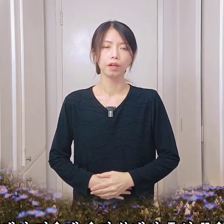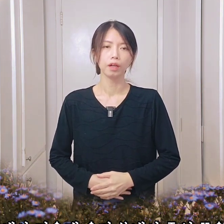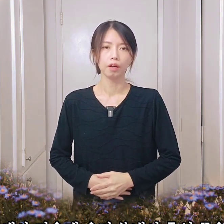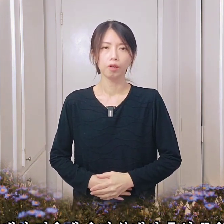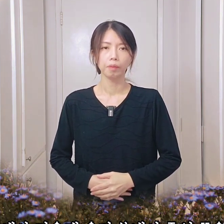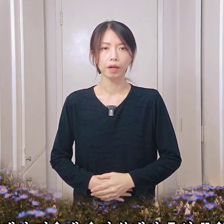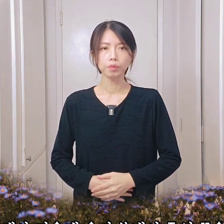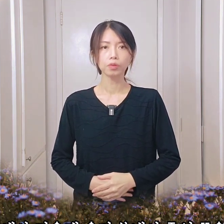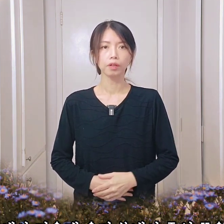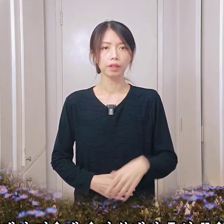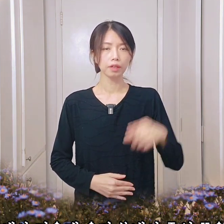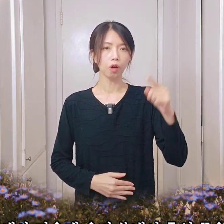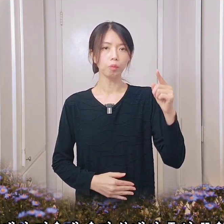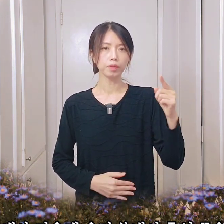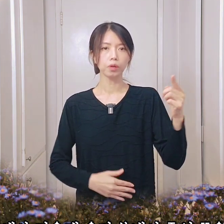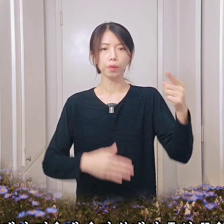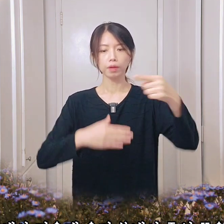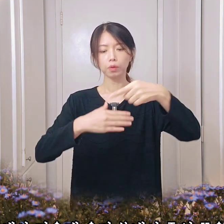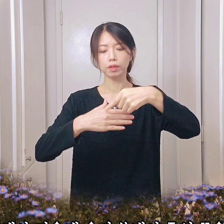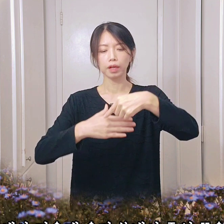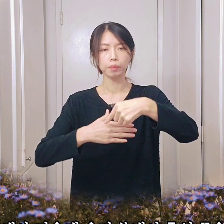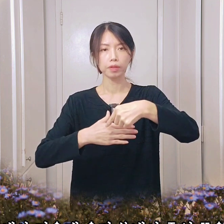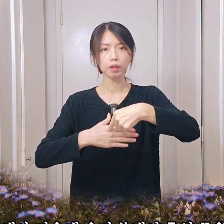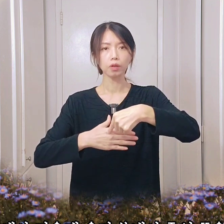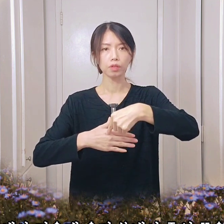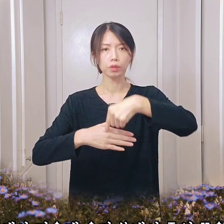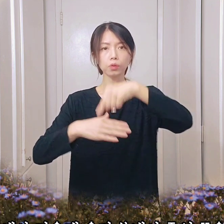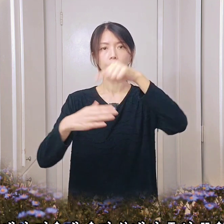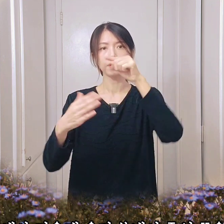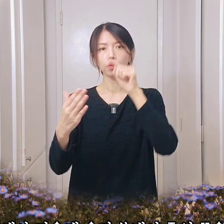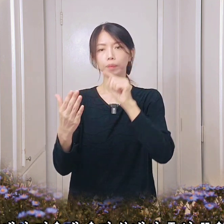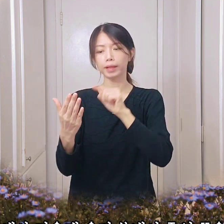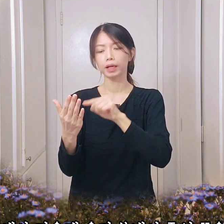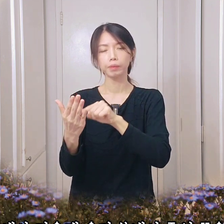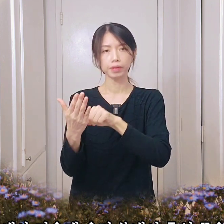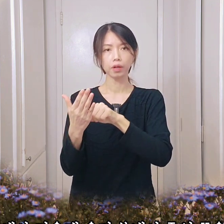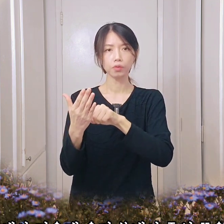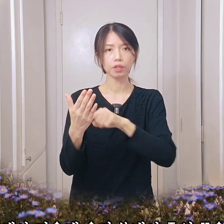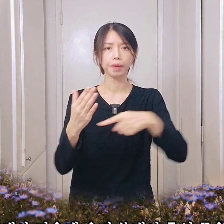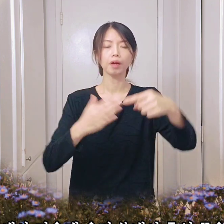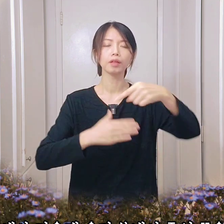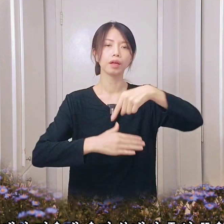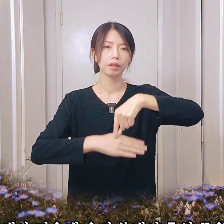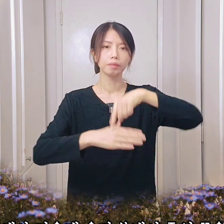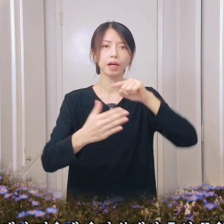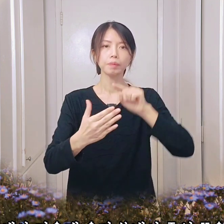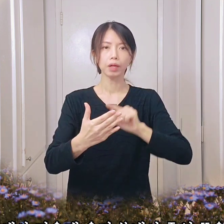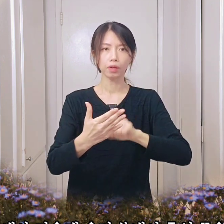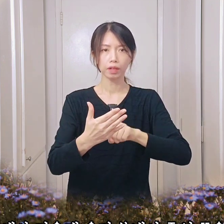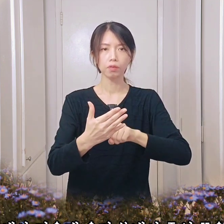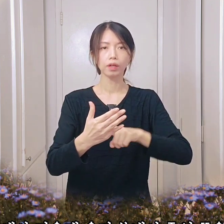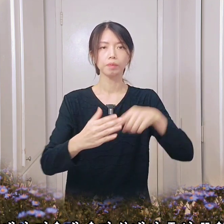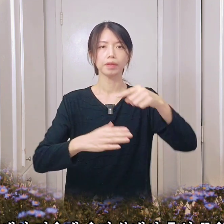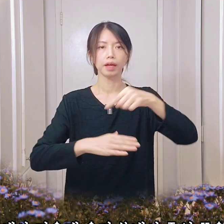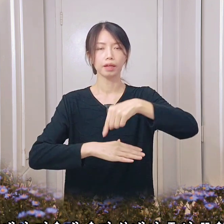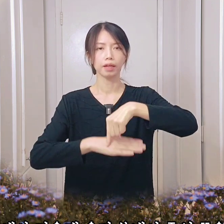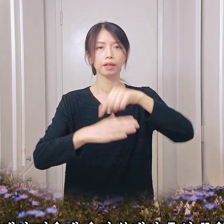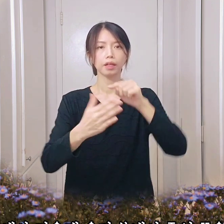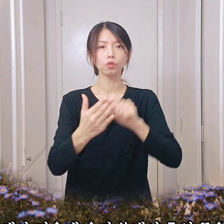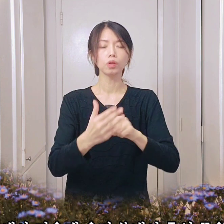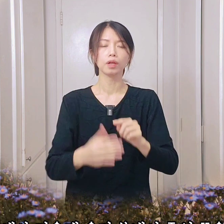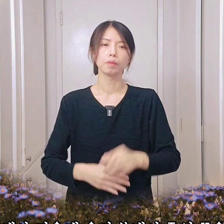했고요. 마음 수어는 검지로 왼손 등 한번 찍어주시고 왼손 바닥 한번 찍어주시면 마음이라고 한 뜻의 수어가